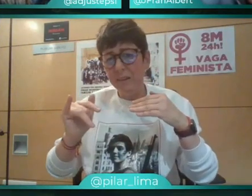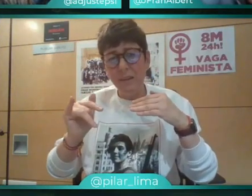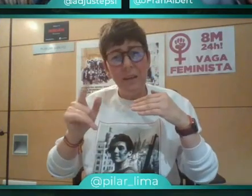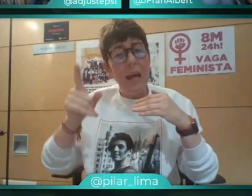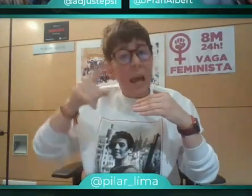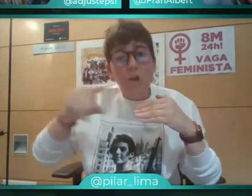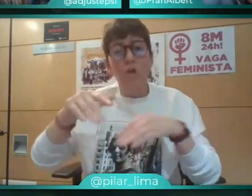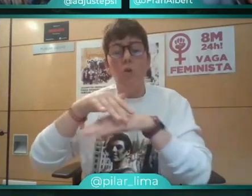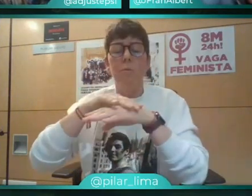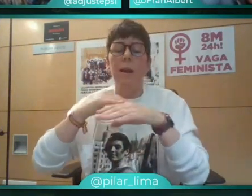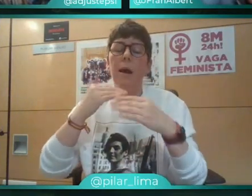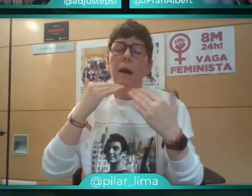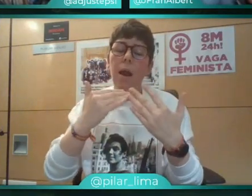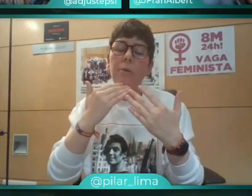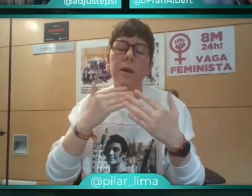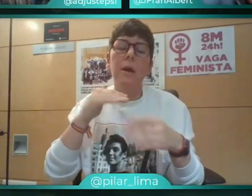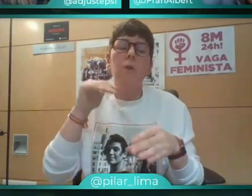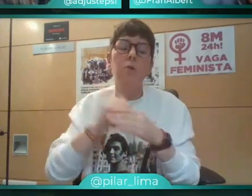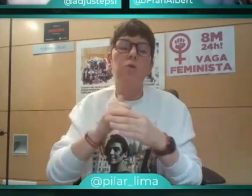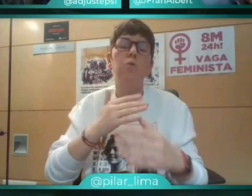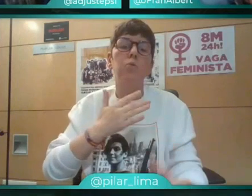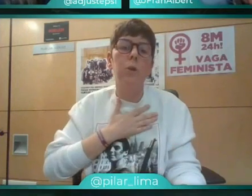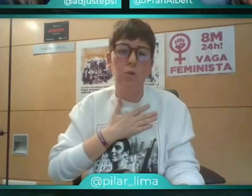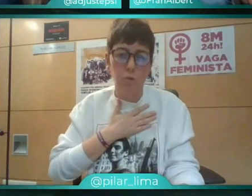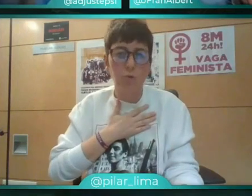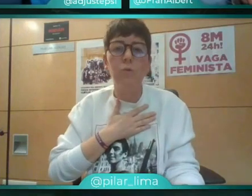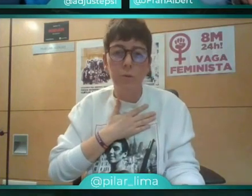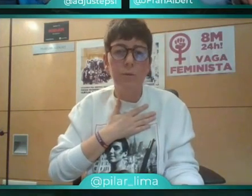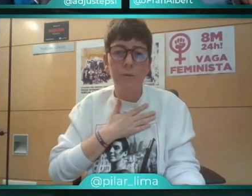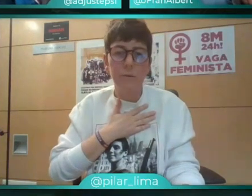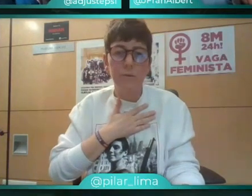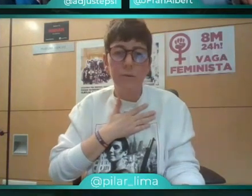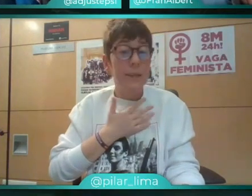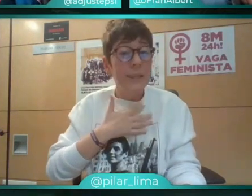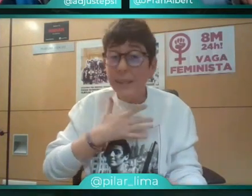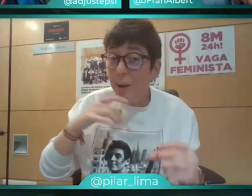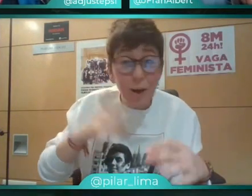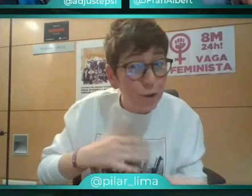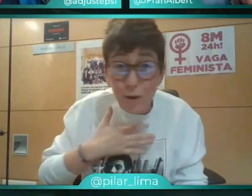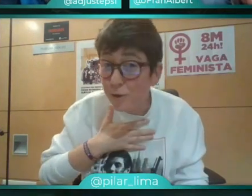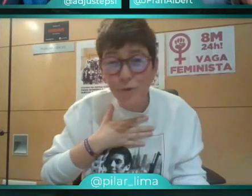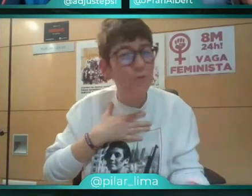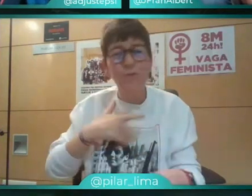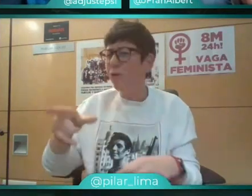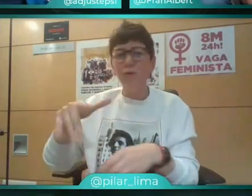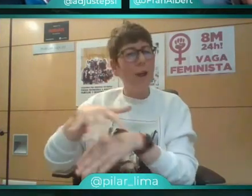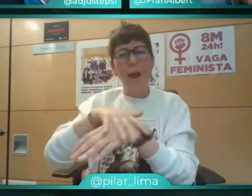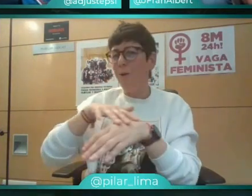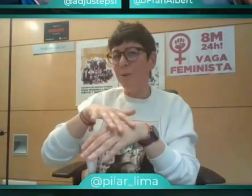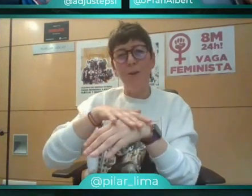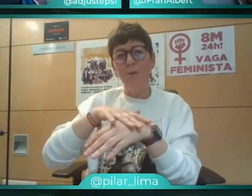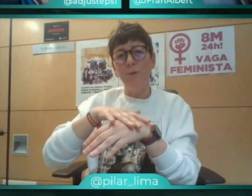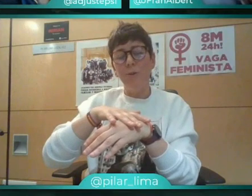con el psoe tiene muchas limitaciones y ellos gobiernan gracias a nuestros votos Porque si nosotros